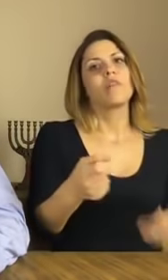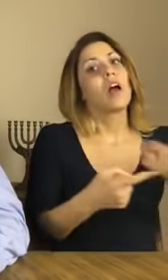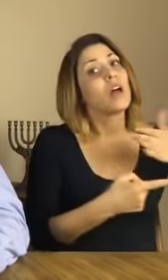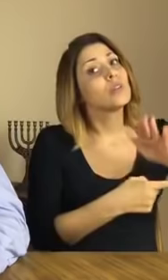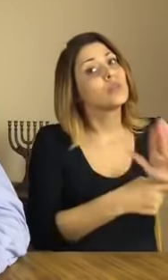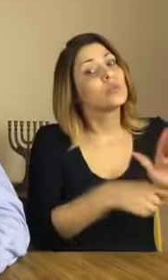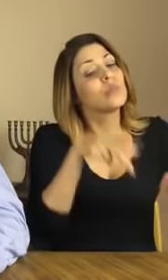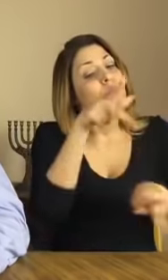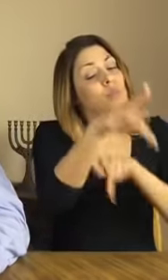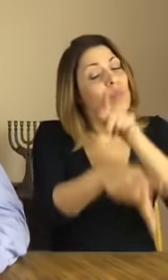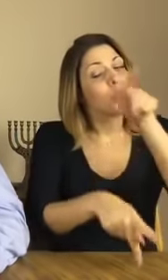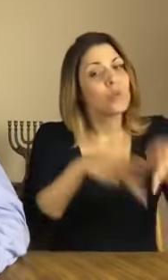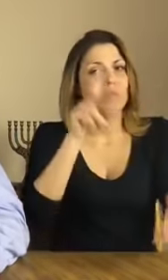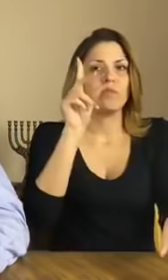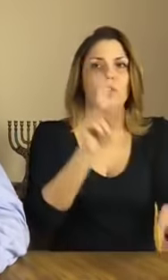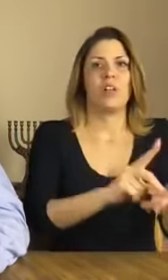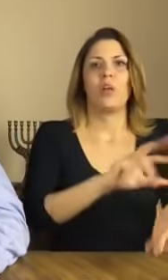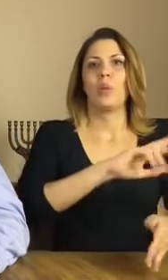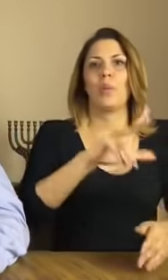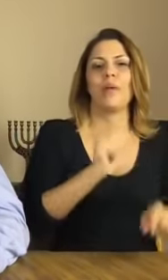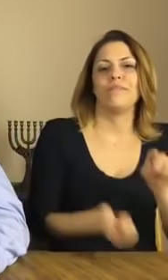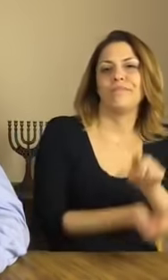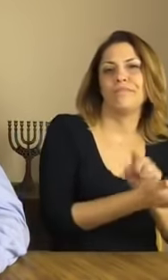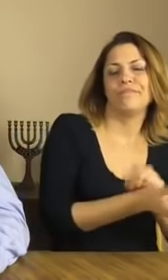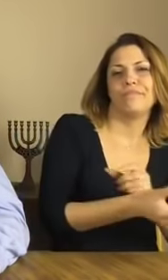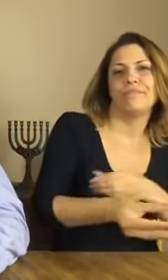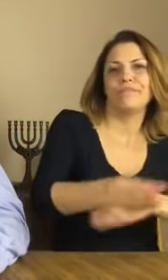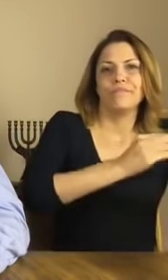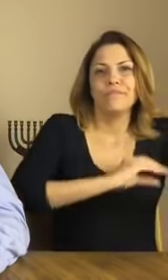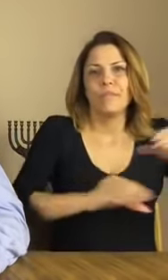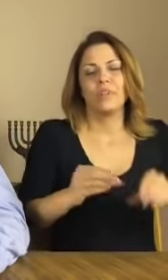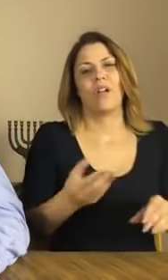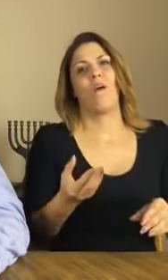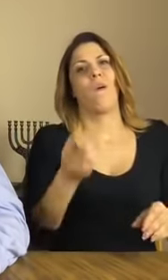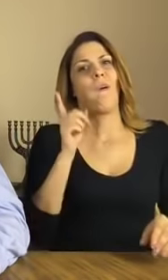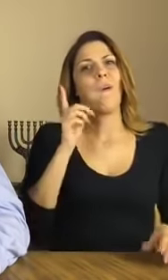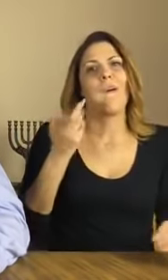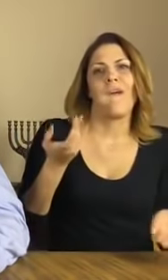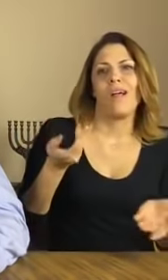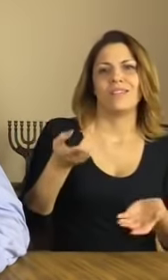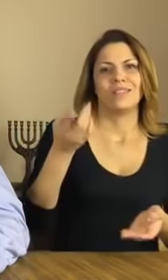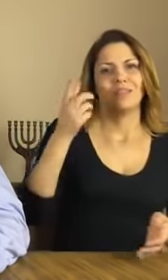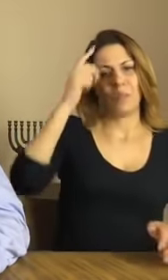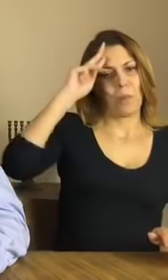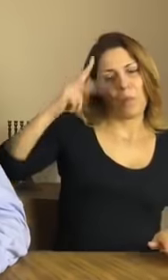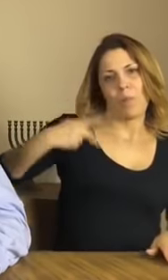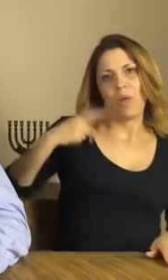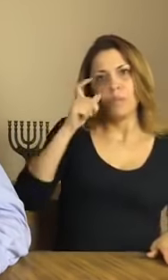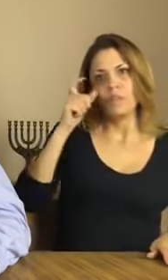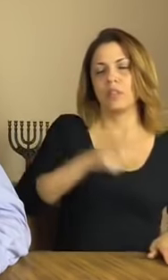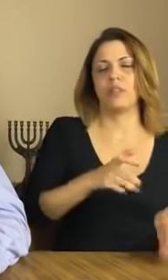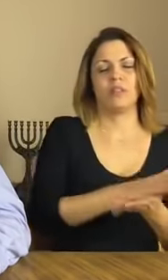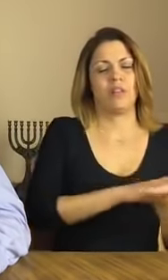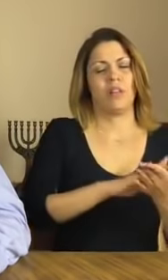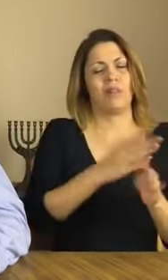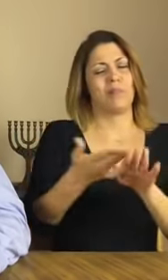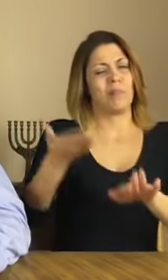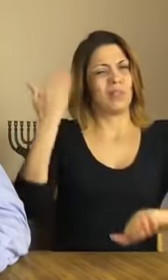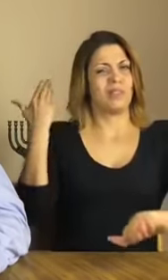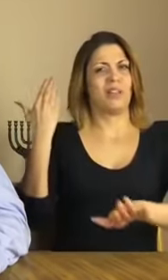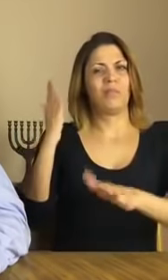e não de agremiações políticas partidárias como foi feito ao longo dos últimos anos